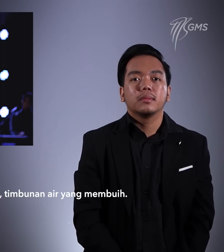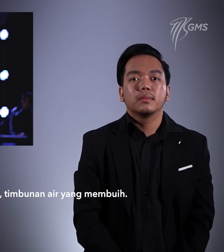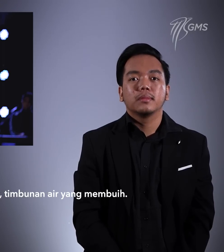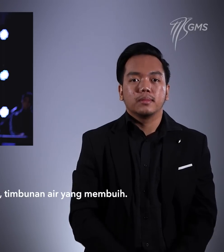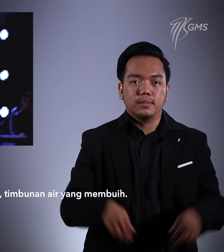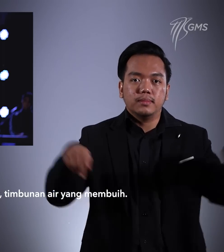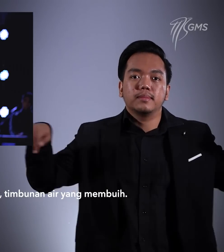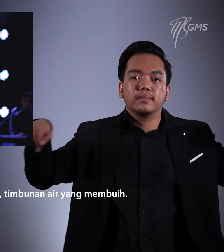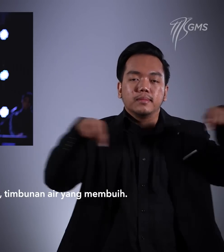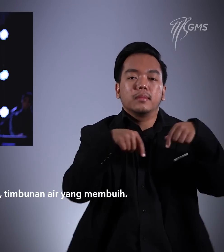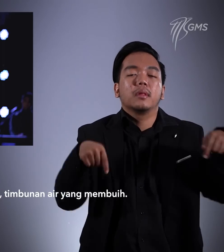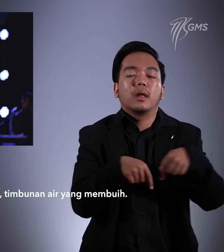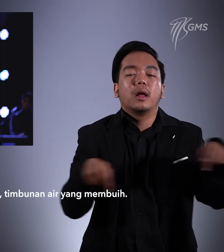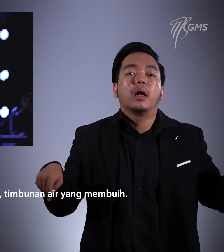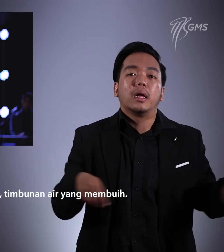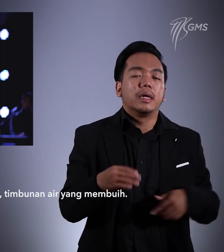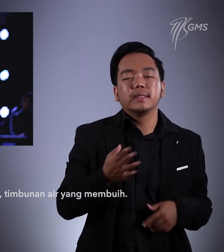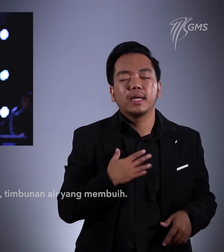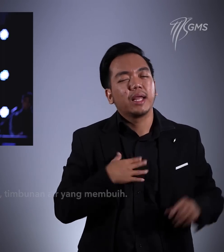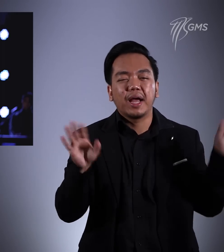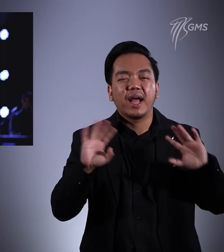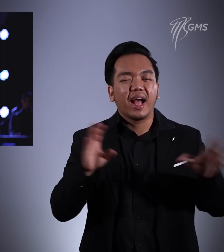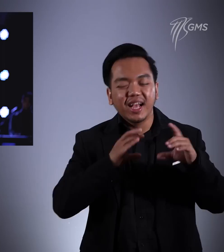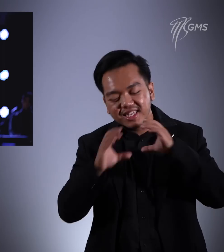timbunan air yang membuih. Saya nggak jelaskan satu persatu ya jemaat.